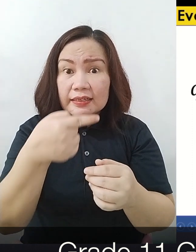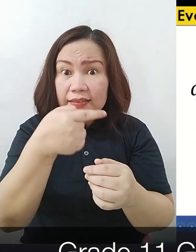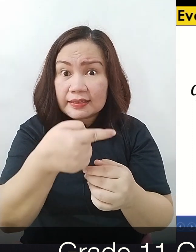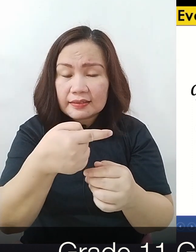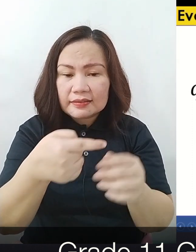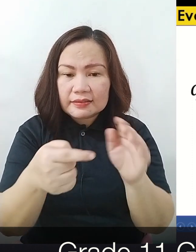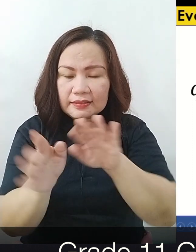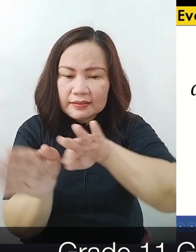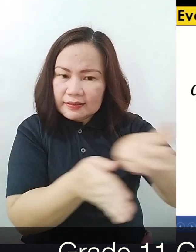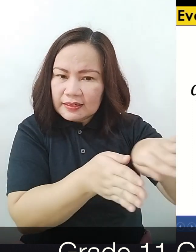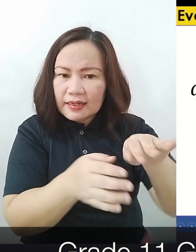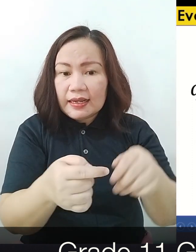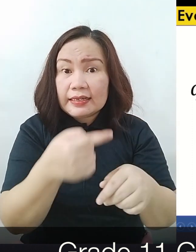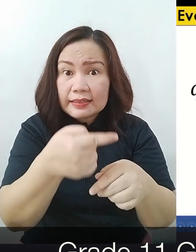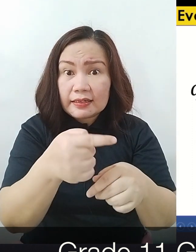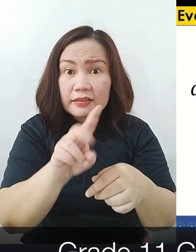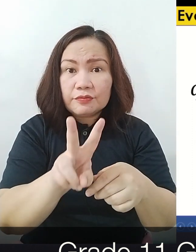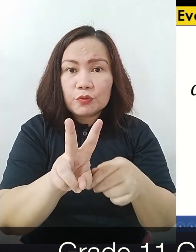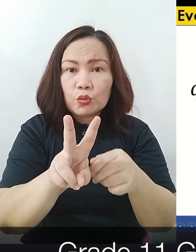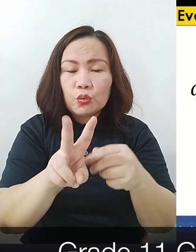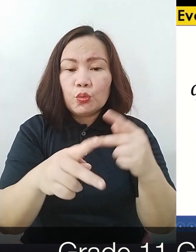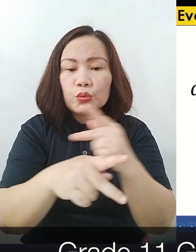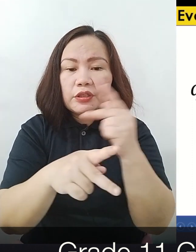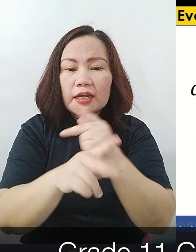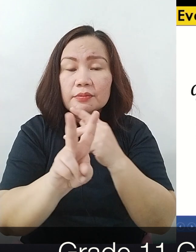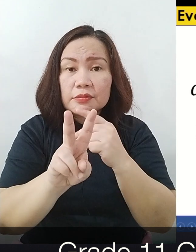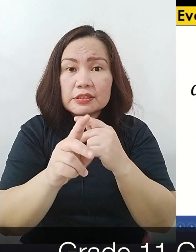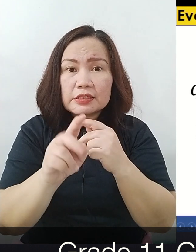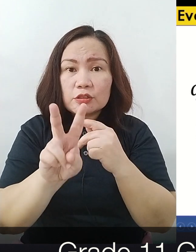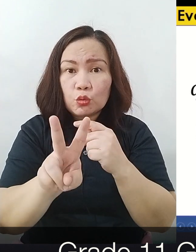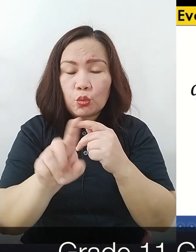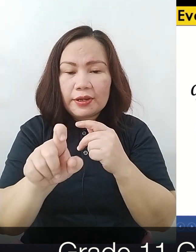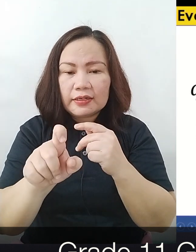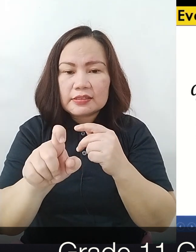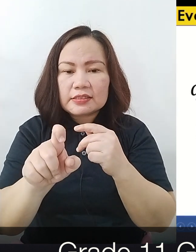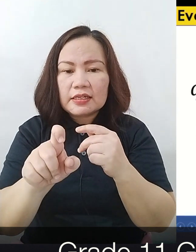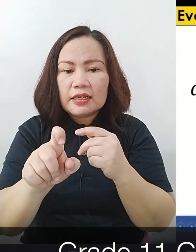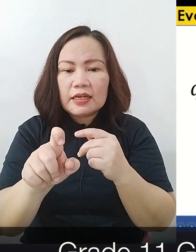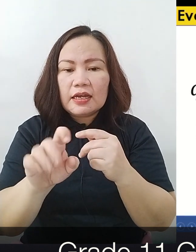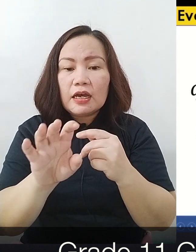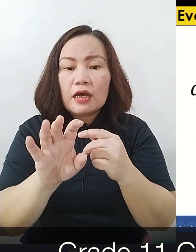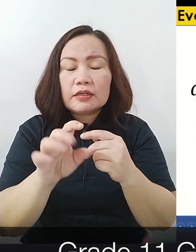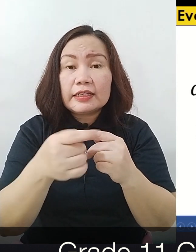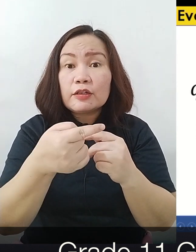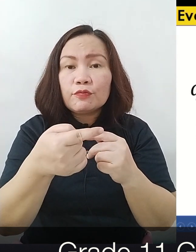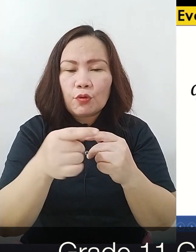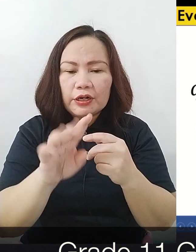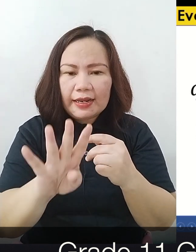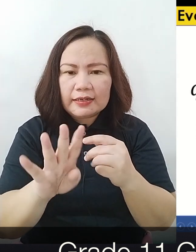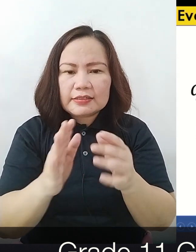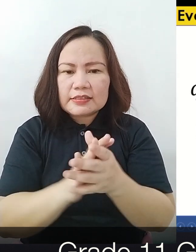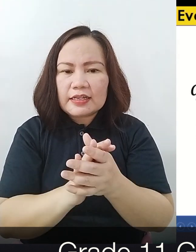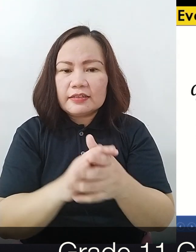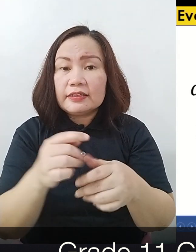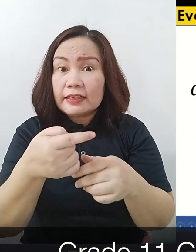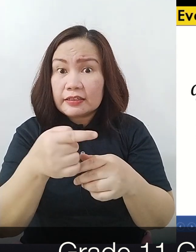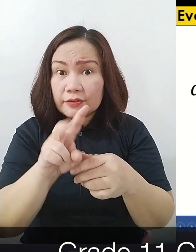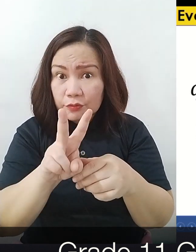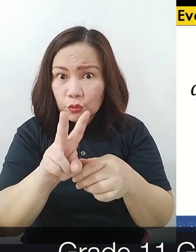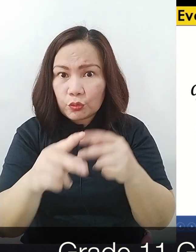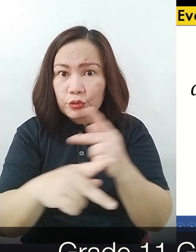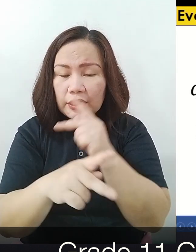Dito naman, negative 2 times 2x, negative 4x. Negative 2 times 3, negative 6, plus